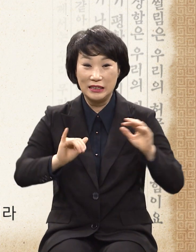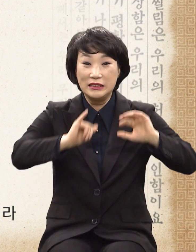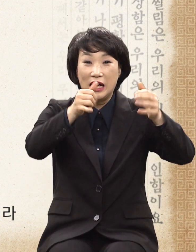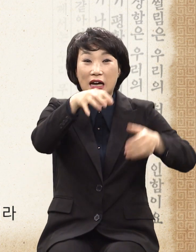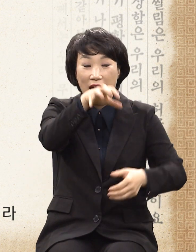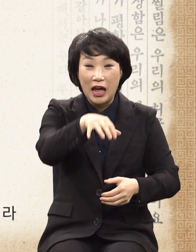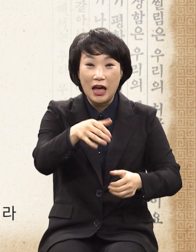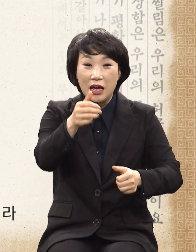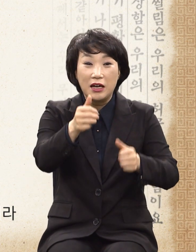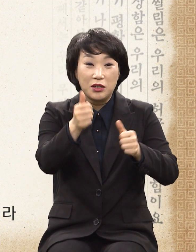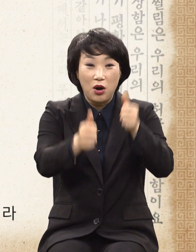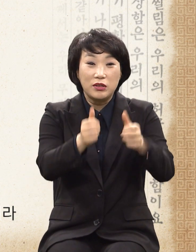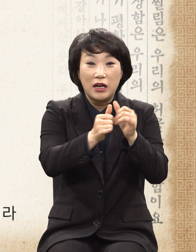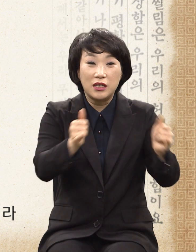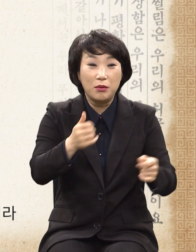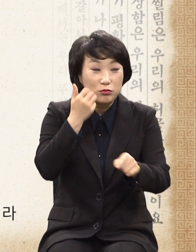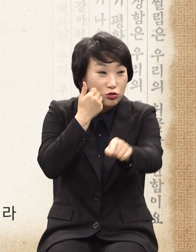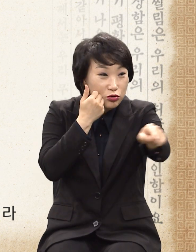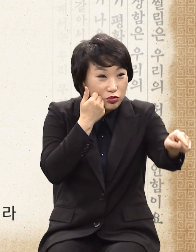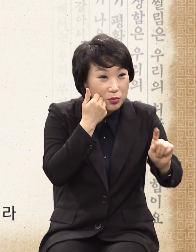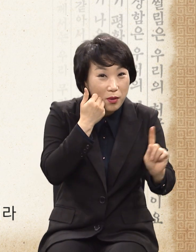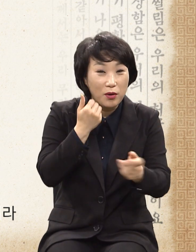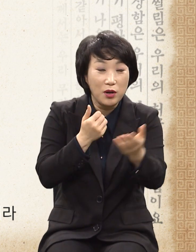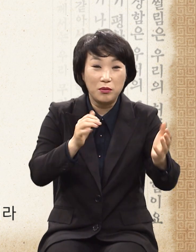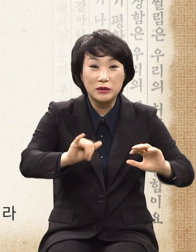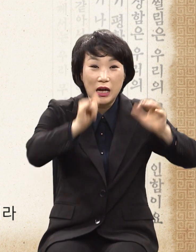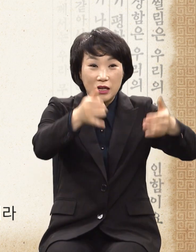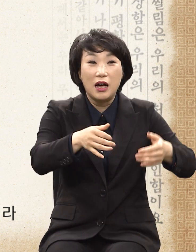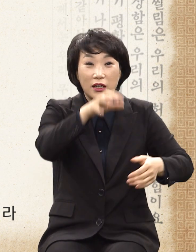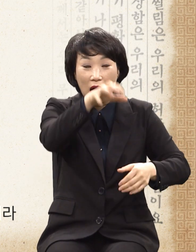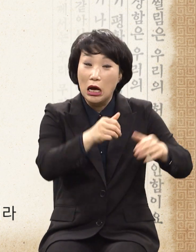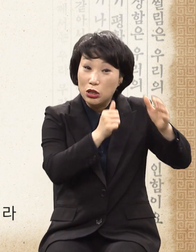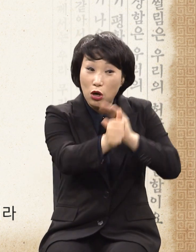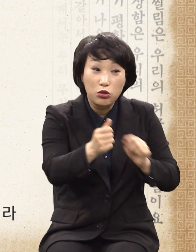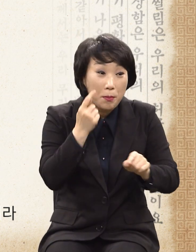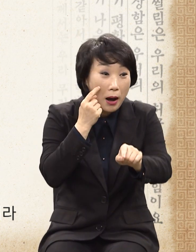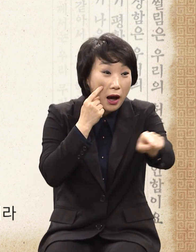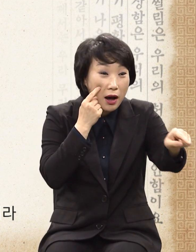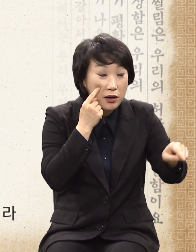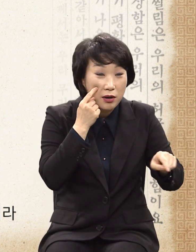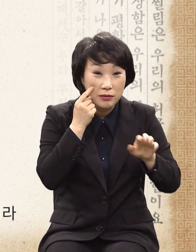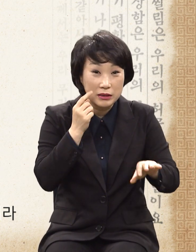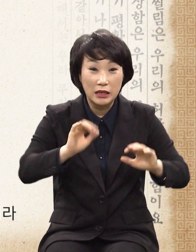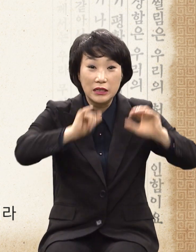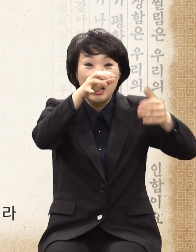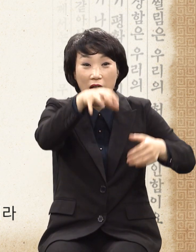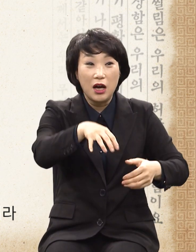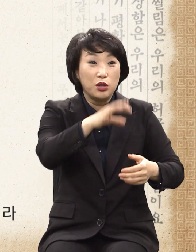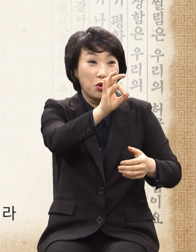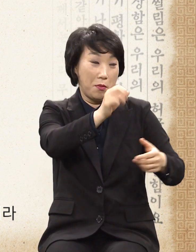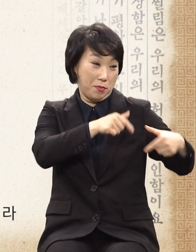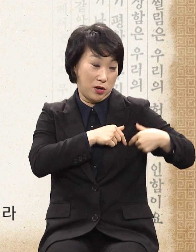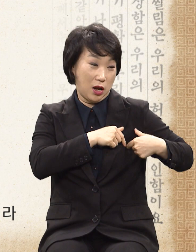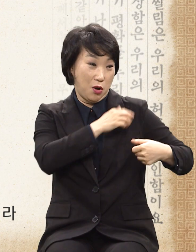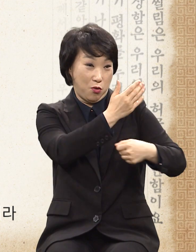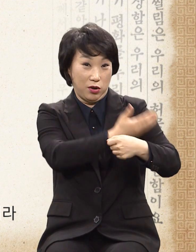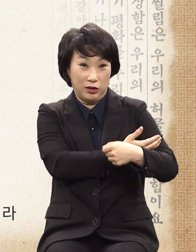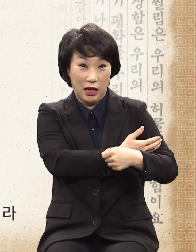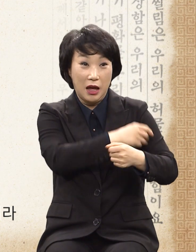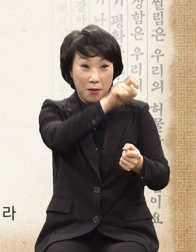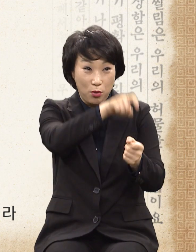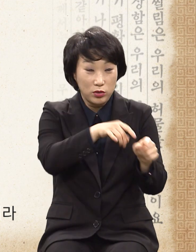세상의 경주자들은, 세상의 선수들은, 세상에서 돈, 명예,